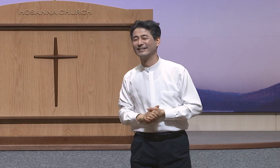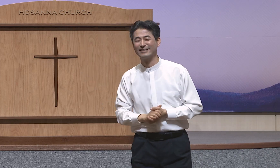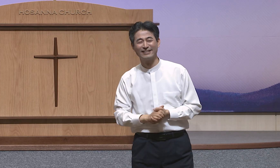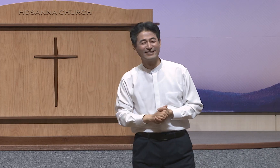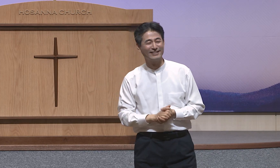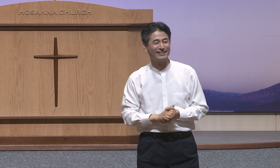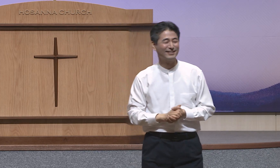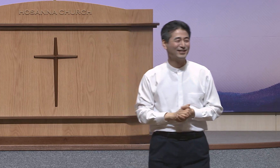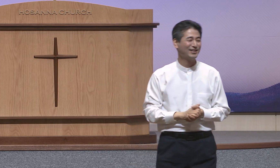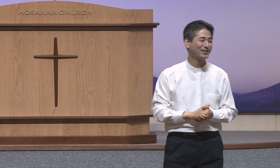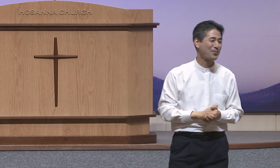네 그렇게